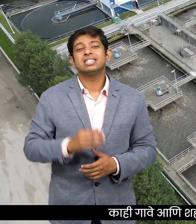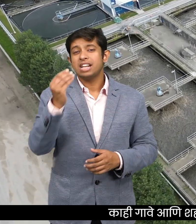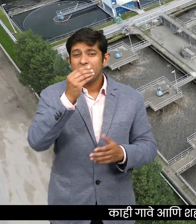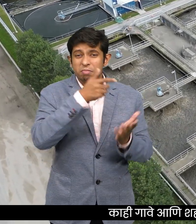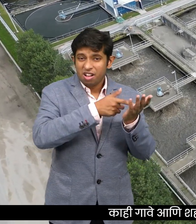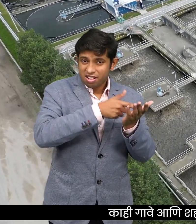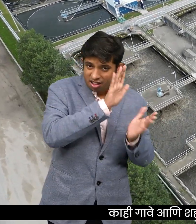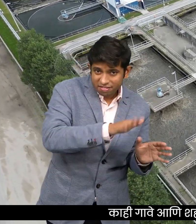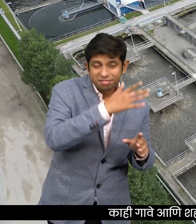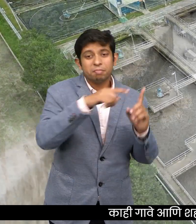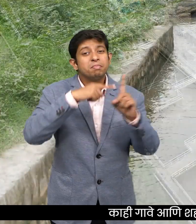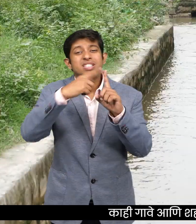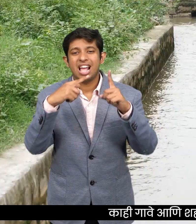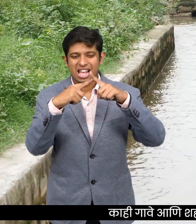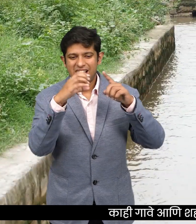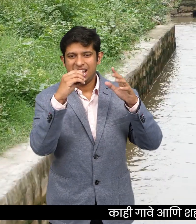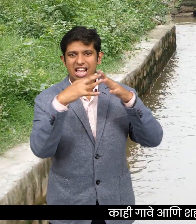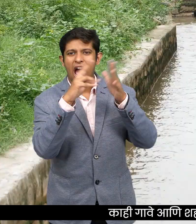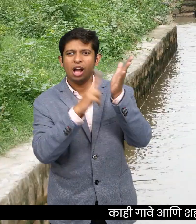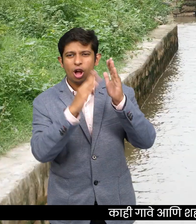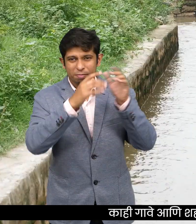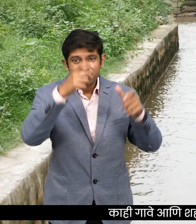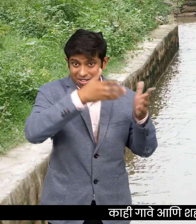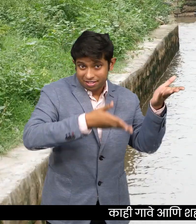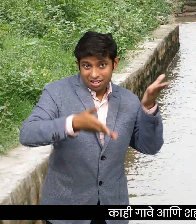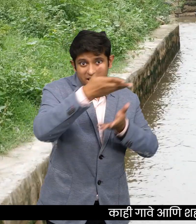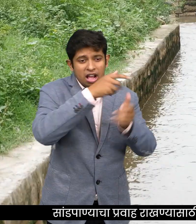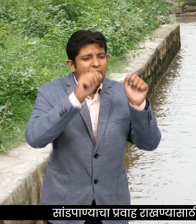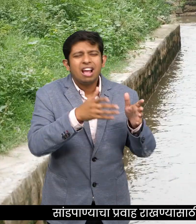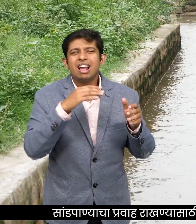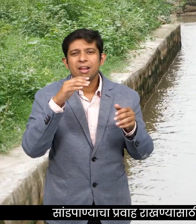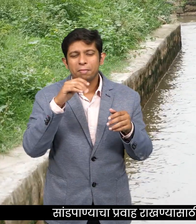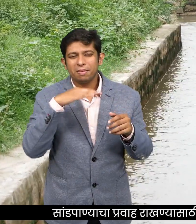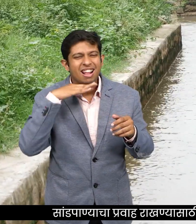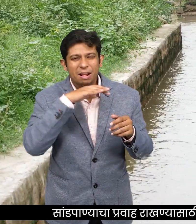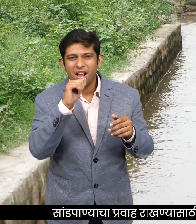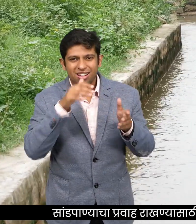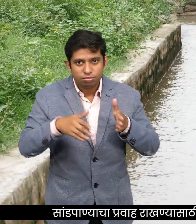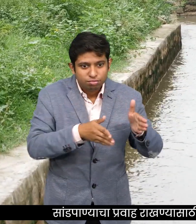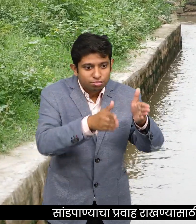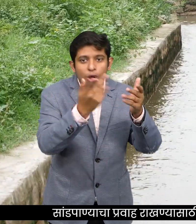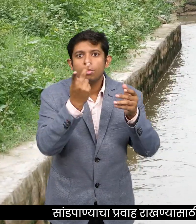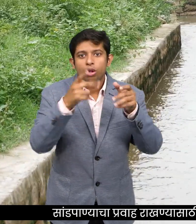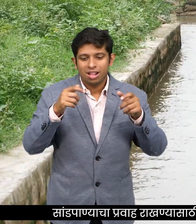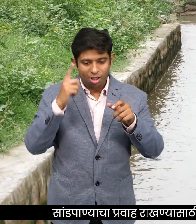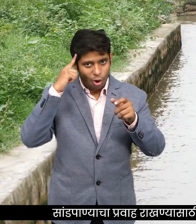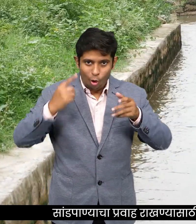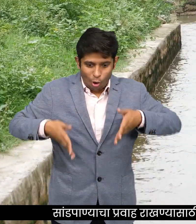काही गावे आणि शहरांमध्ये आपण पाहू शकतो सांडपाण्याचा प्रवाह राखण्यासाठी